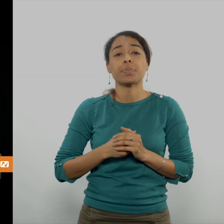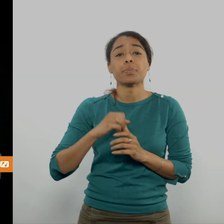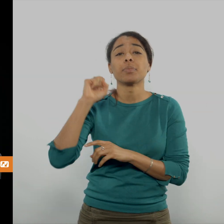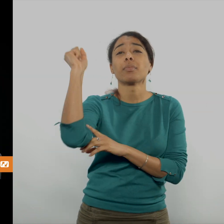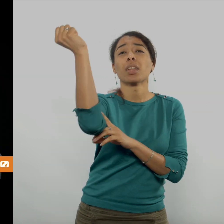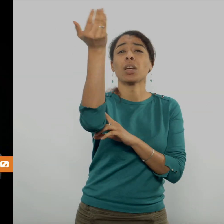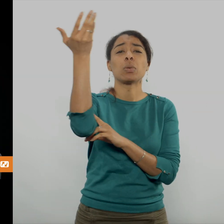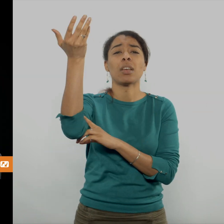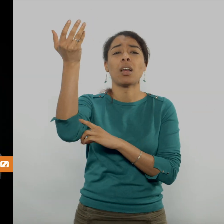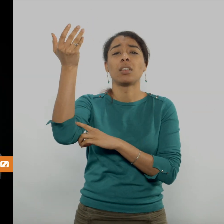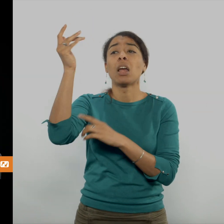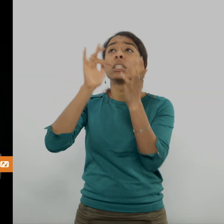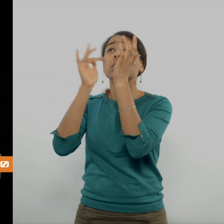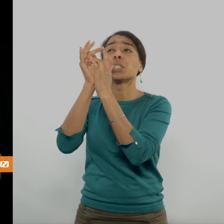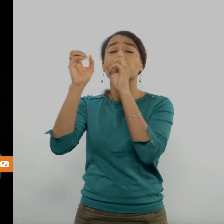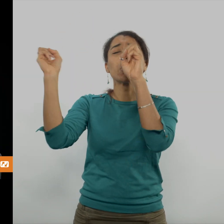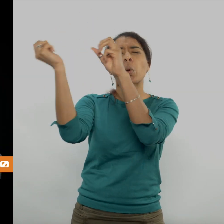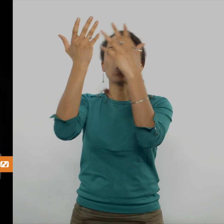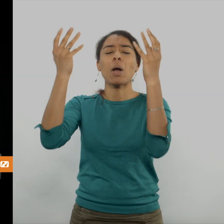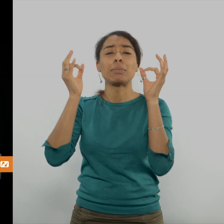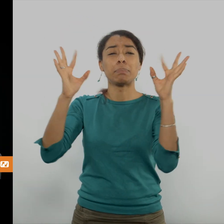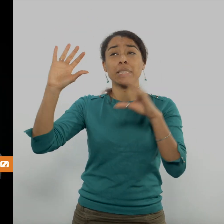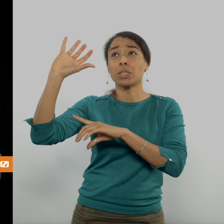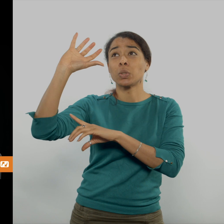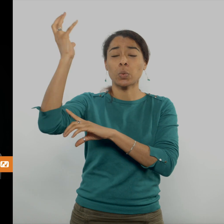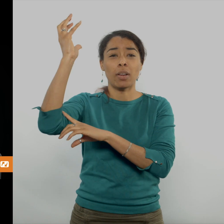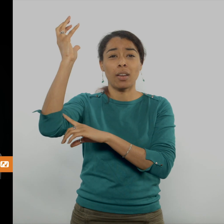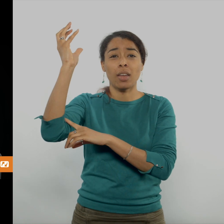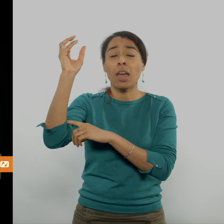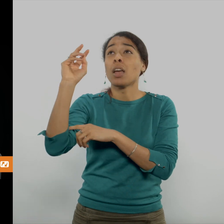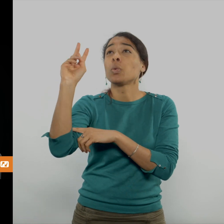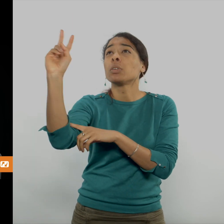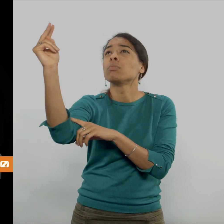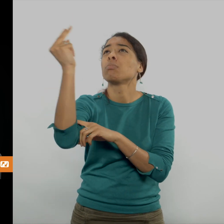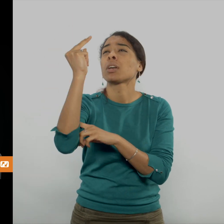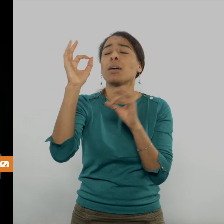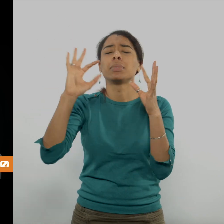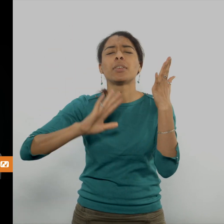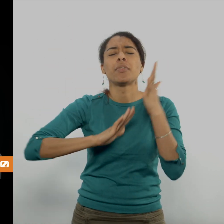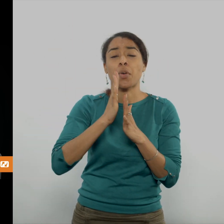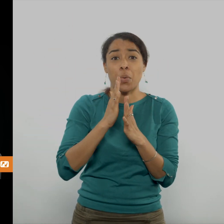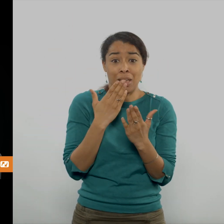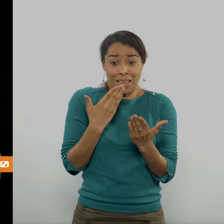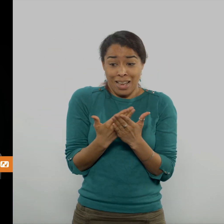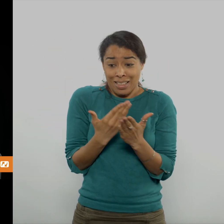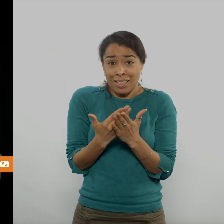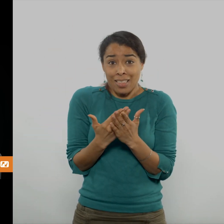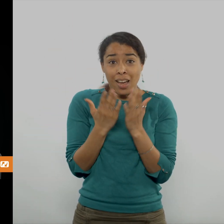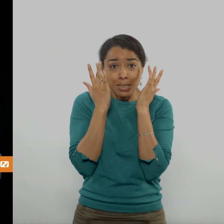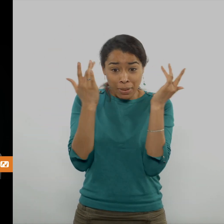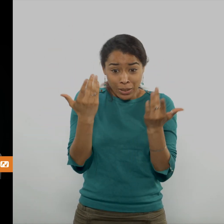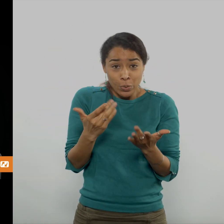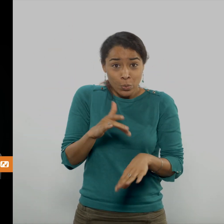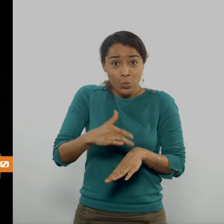que au ciel, Jésus est tellement dans la gloire en fait que c'est comme le soleil, que son regard est comme un feu dévorant. Et c'est ce que j'avais